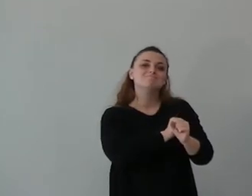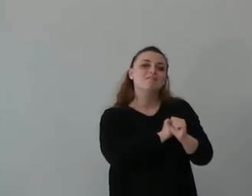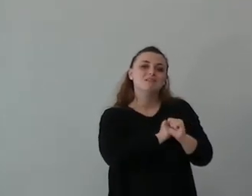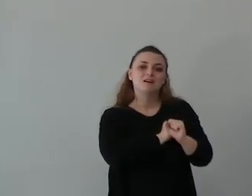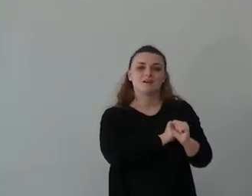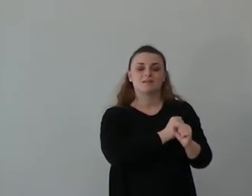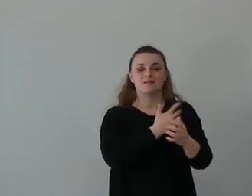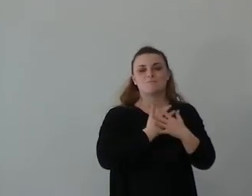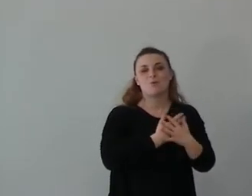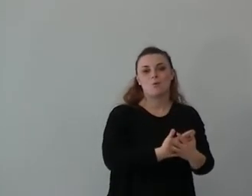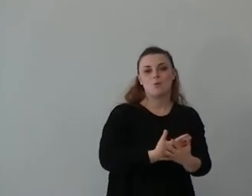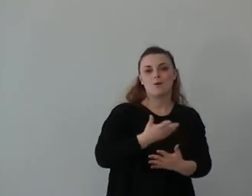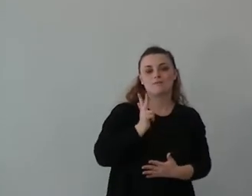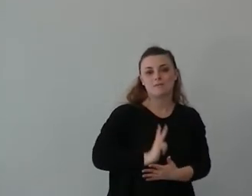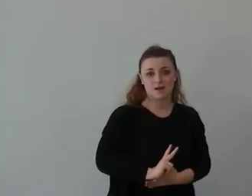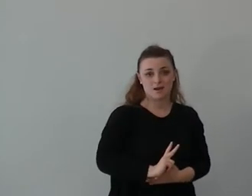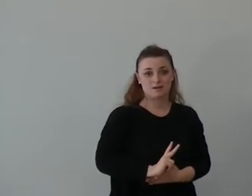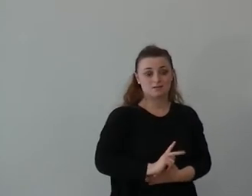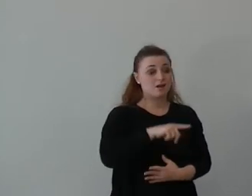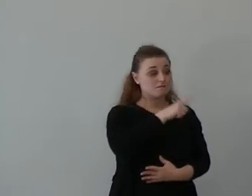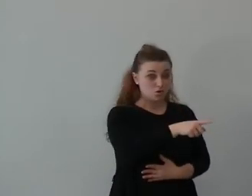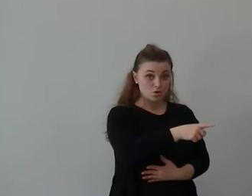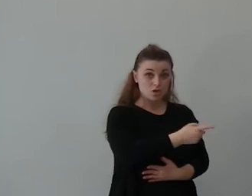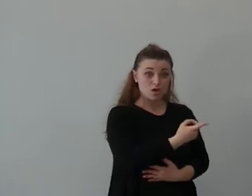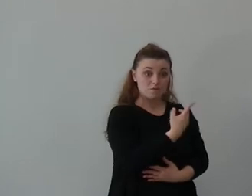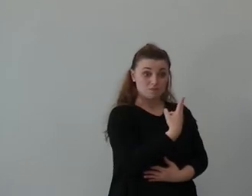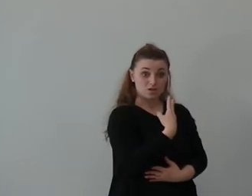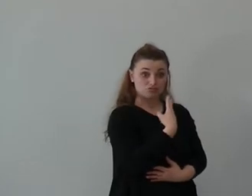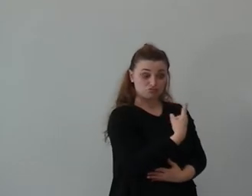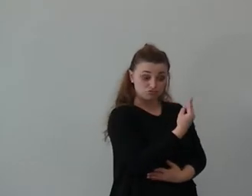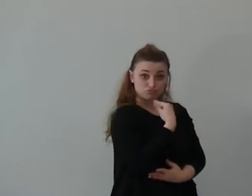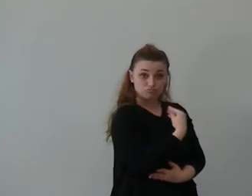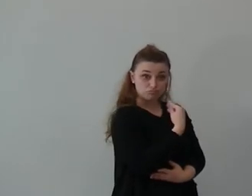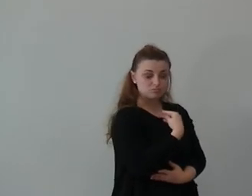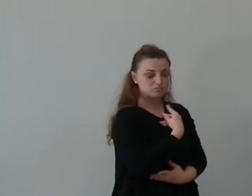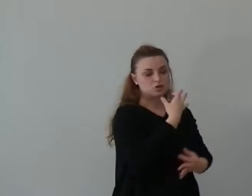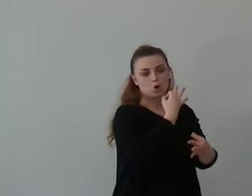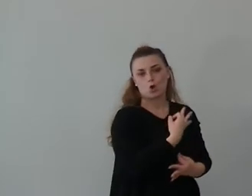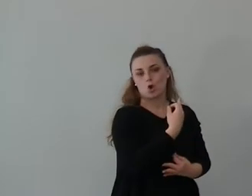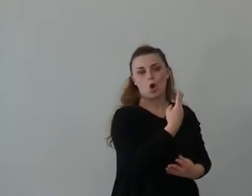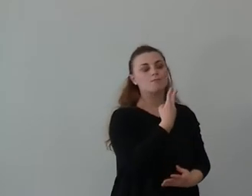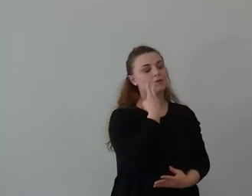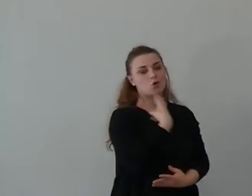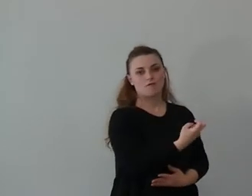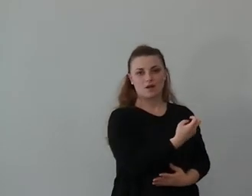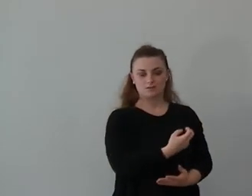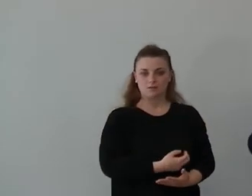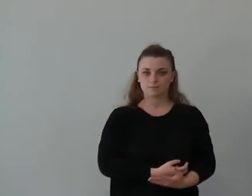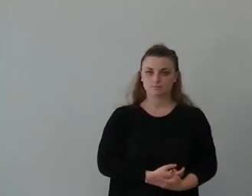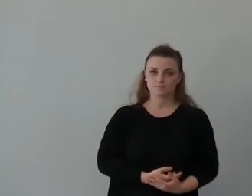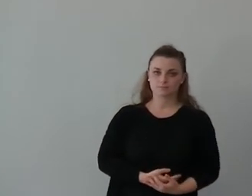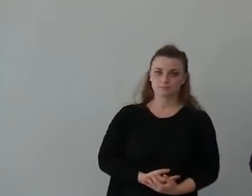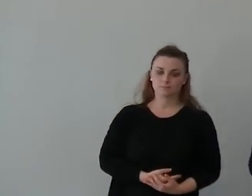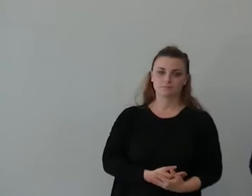mi troverete, perché mi cercherete con tutto il vostro cuore. I have been blessed with many Pauls in my life. Io ho